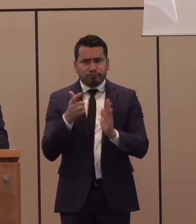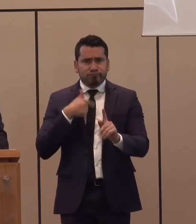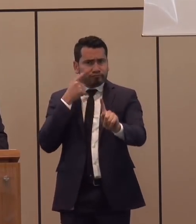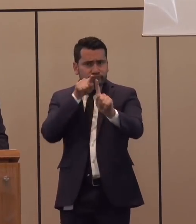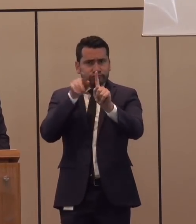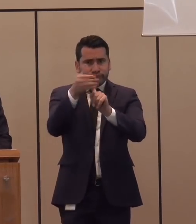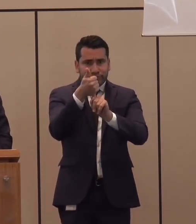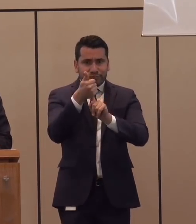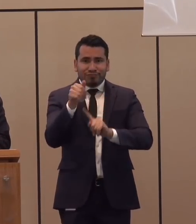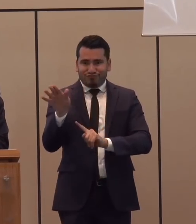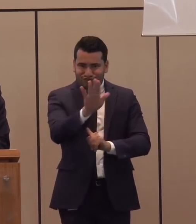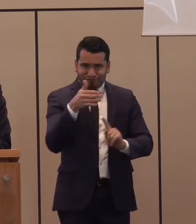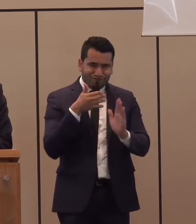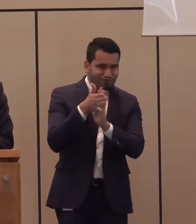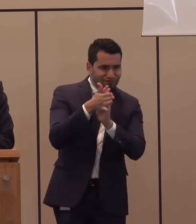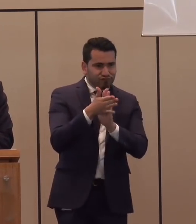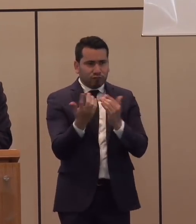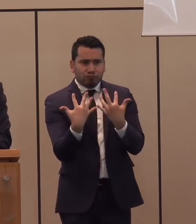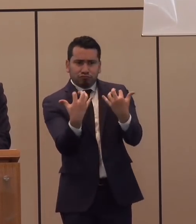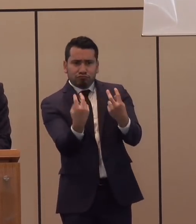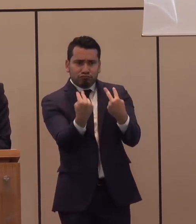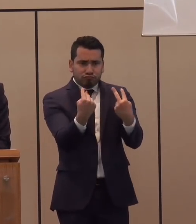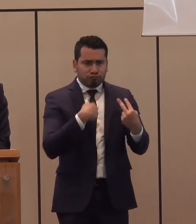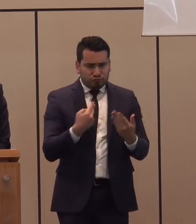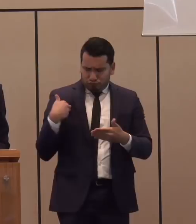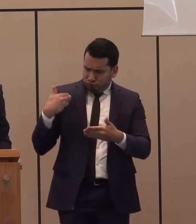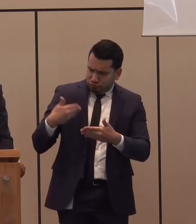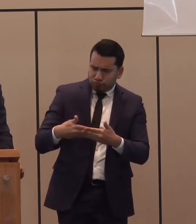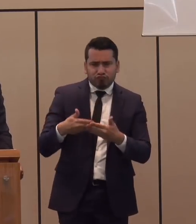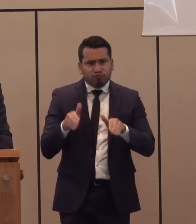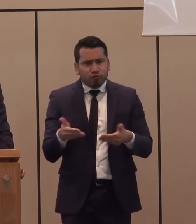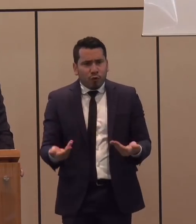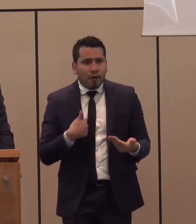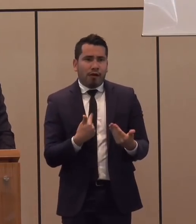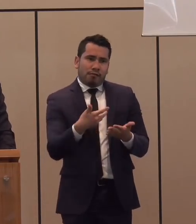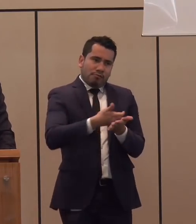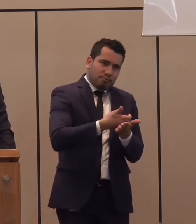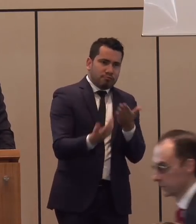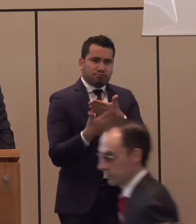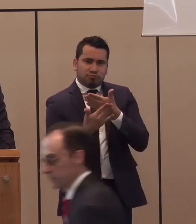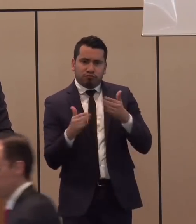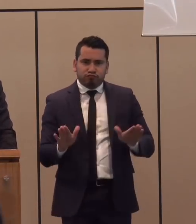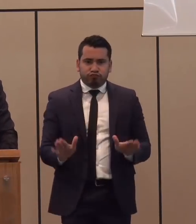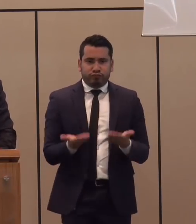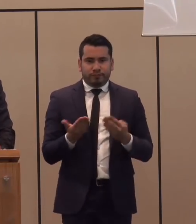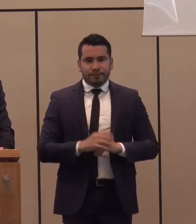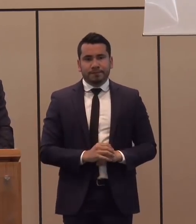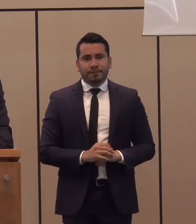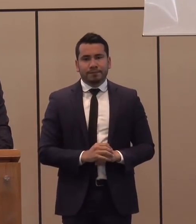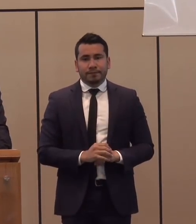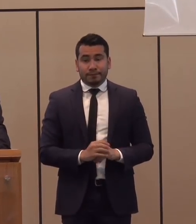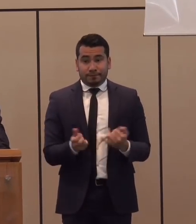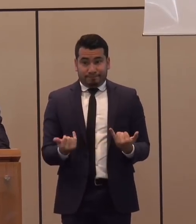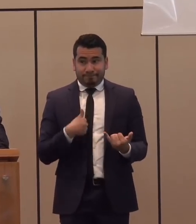que son ustedes quienes validan este trabajo y además dan sugerencias para realizar las mejoras que se requieran por